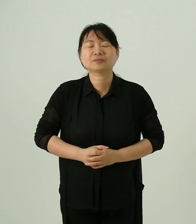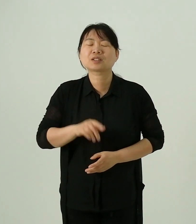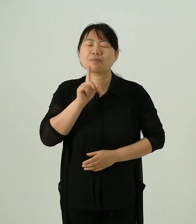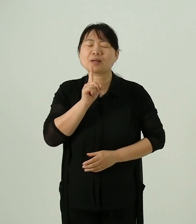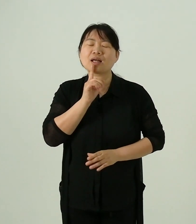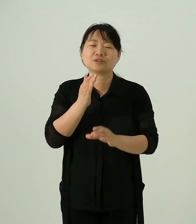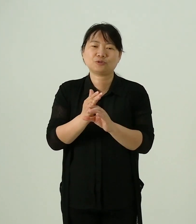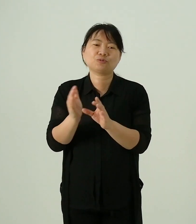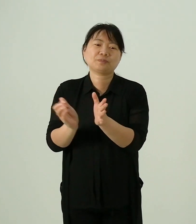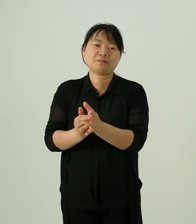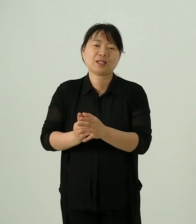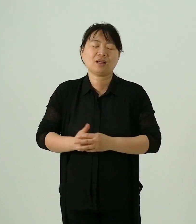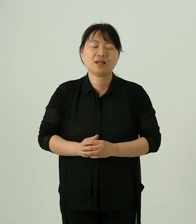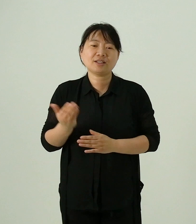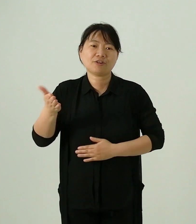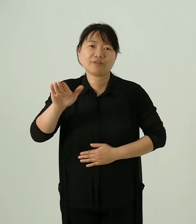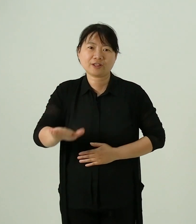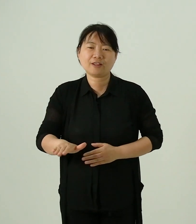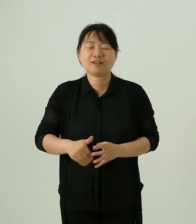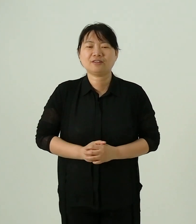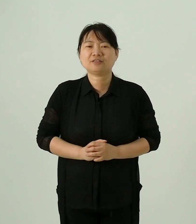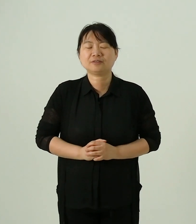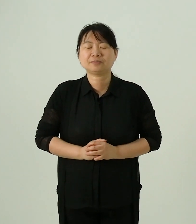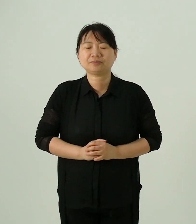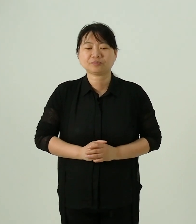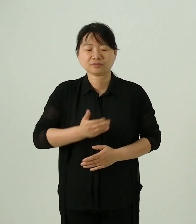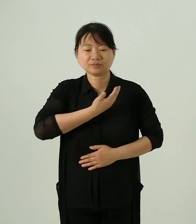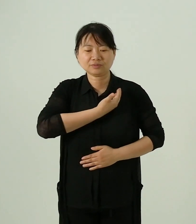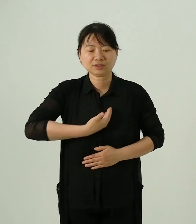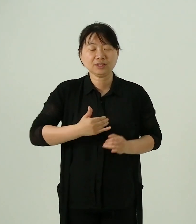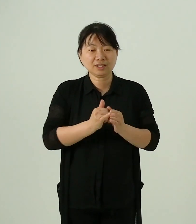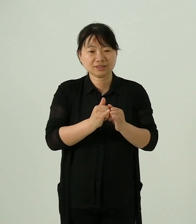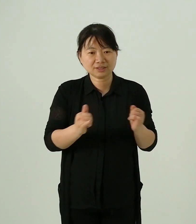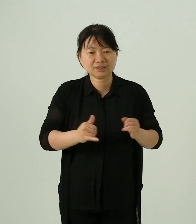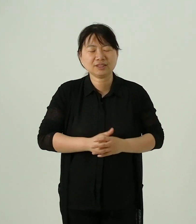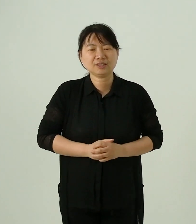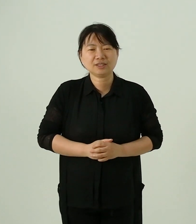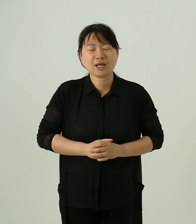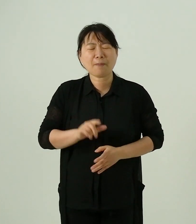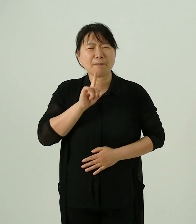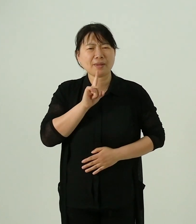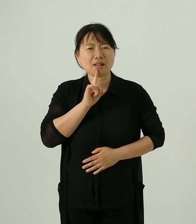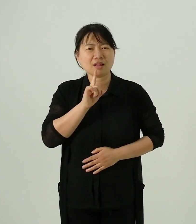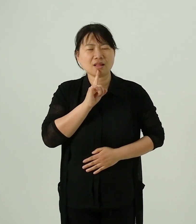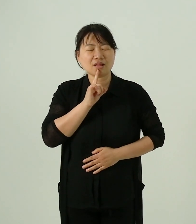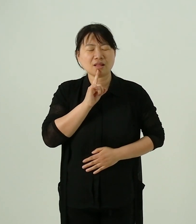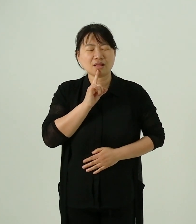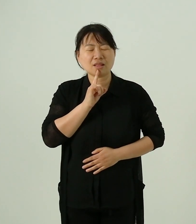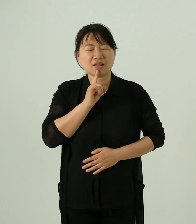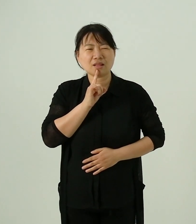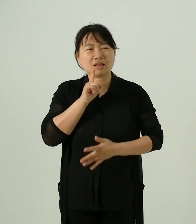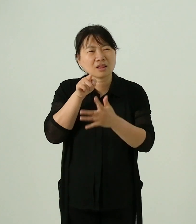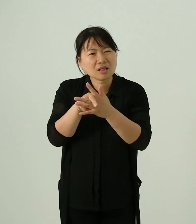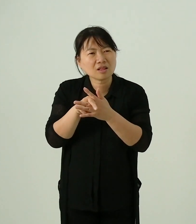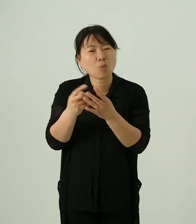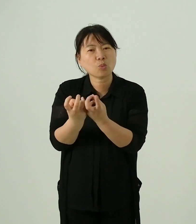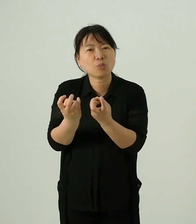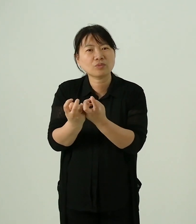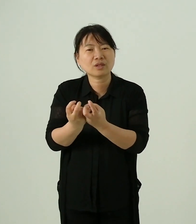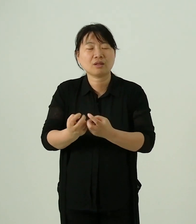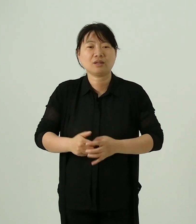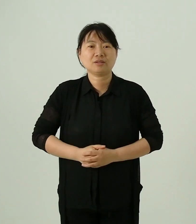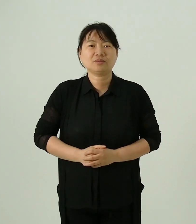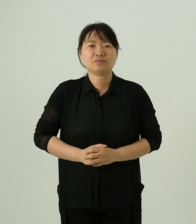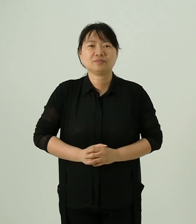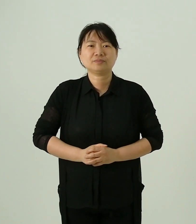말씀하신 겁니다. 자, 그런데 제자들이 이 말귀를 이제 어떻게 알아듣나 보실까요?